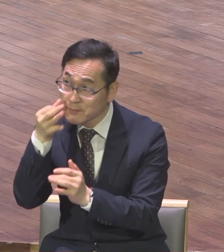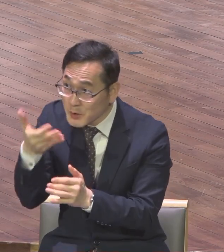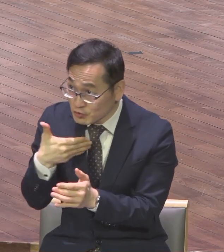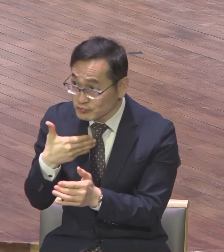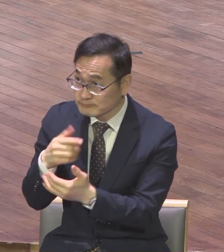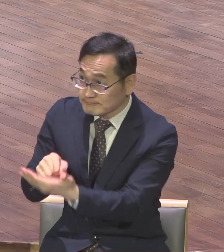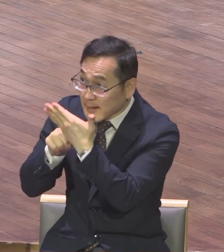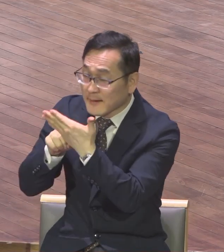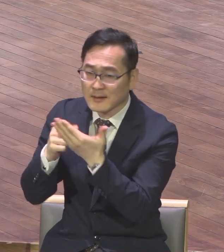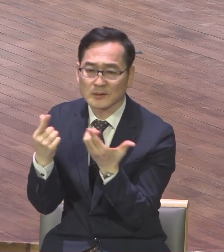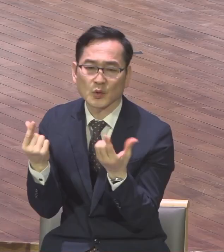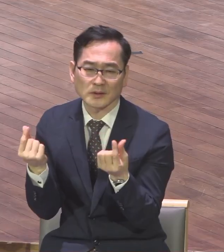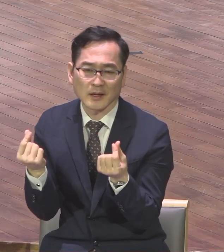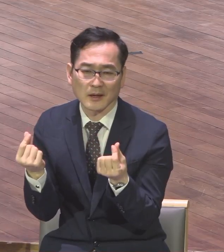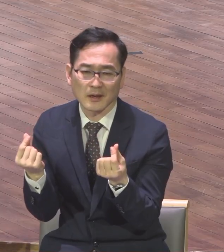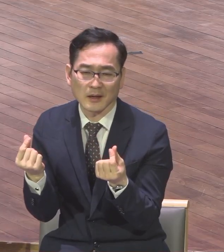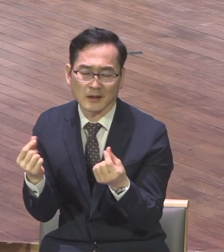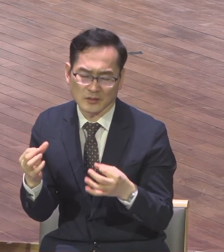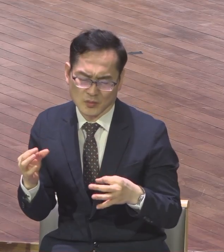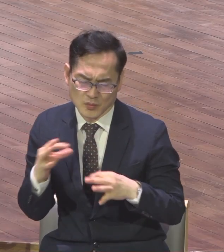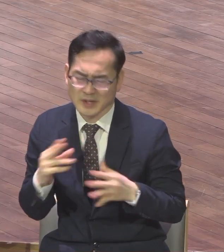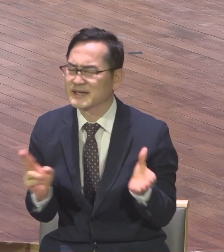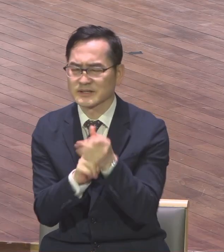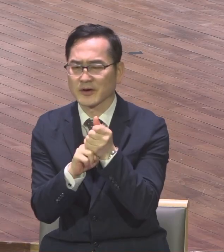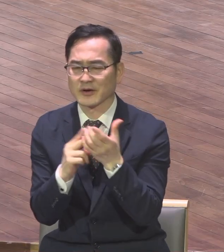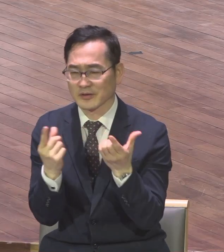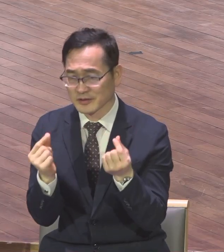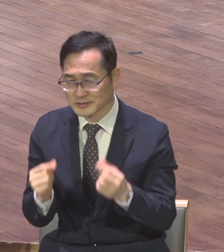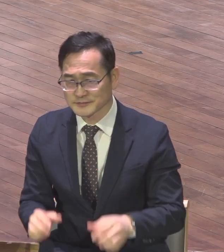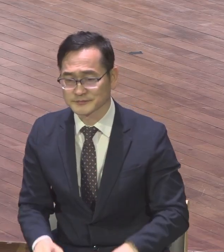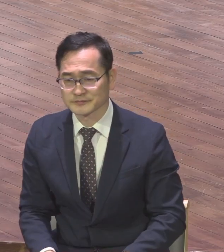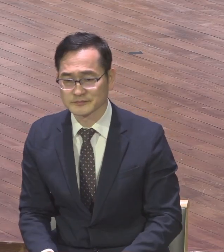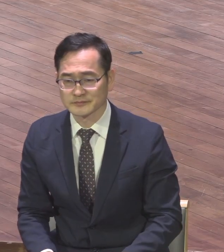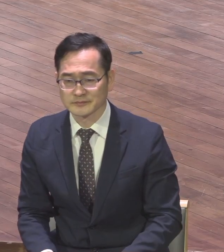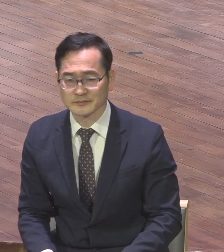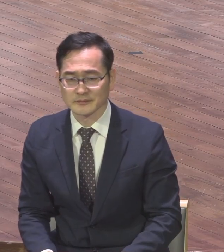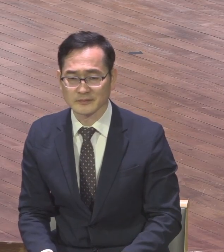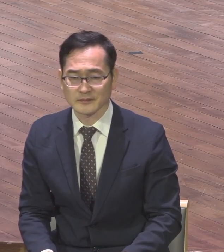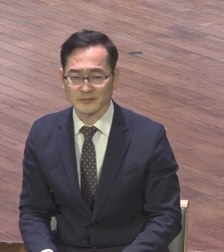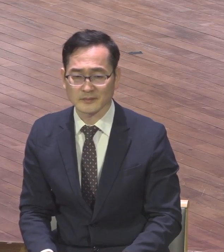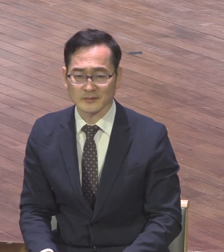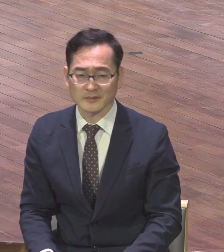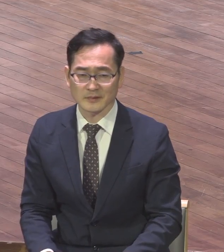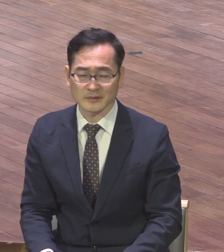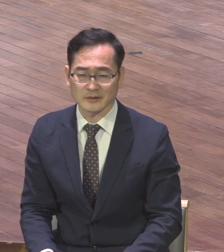놀라운 은혜입니다. 바울이 만삭되지 못한 나에게도 보이셨다.